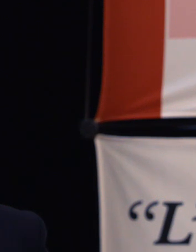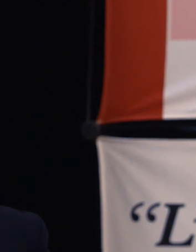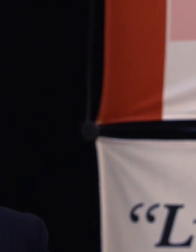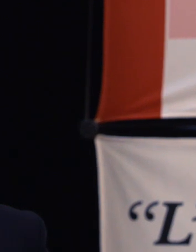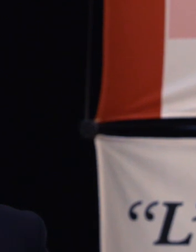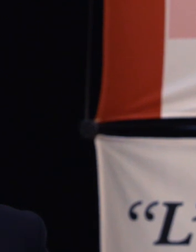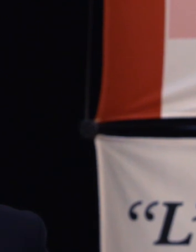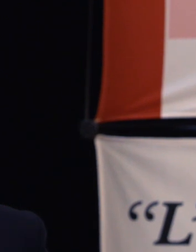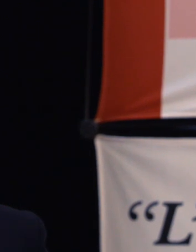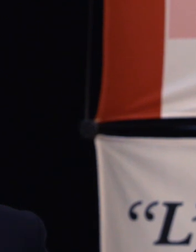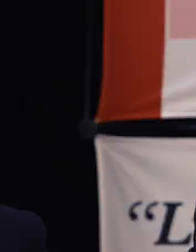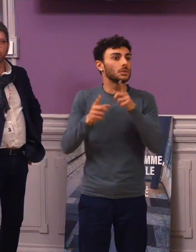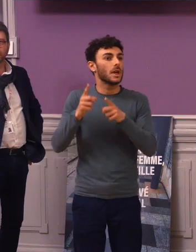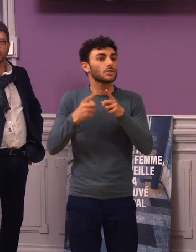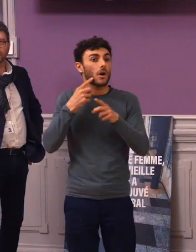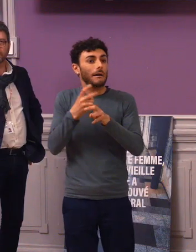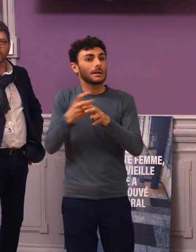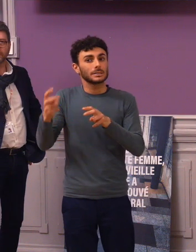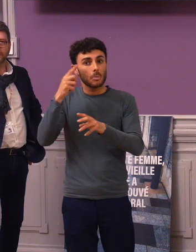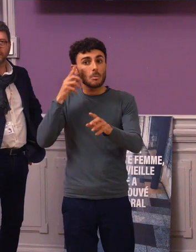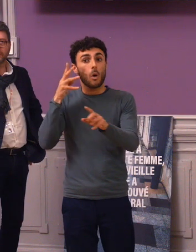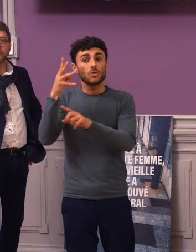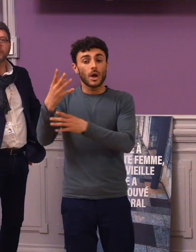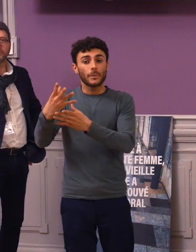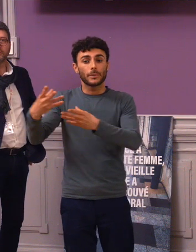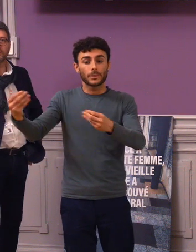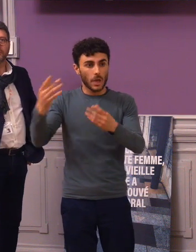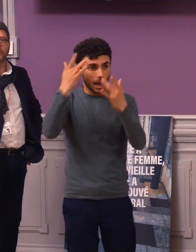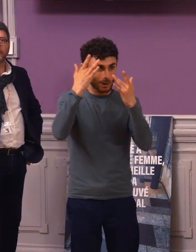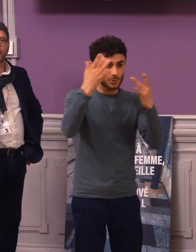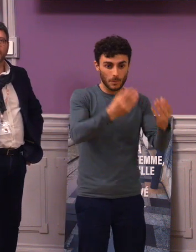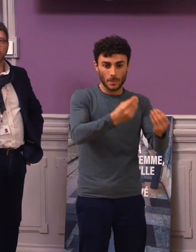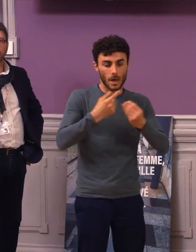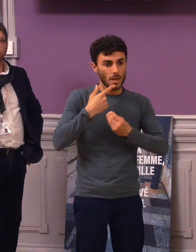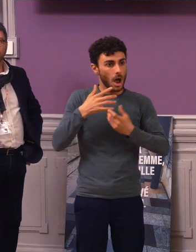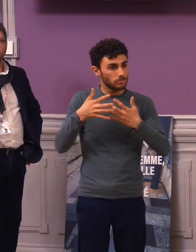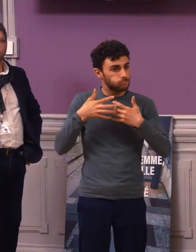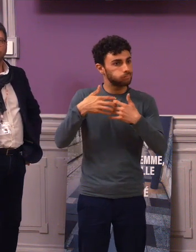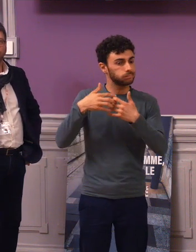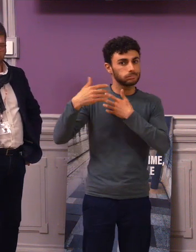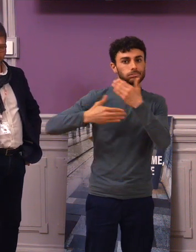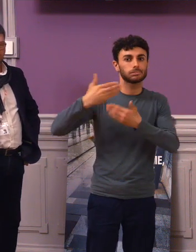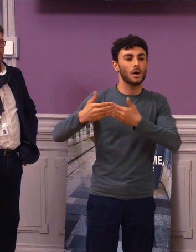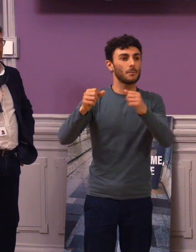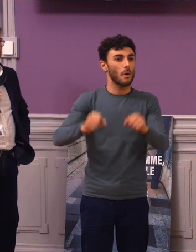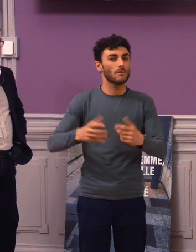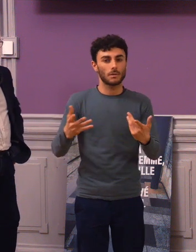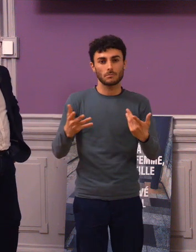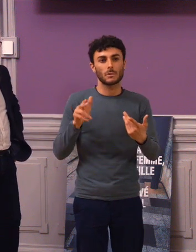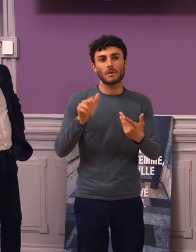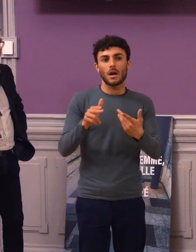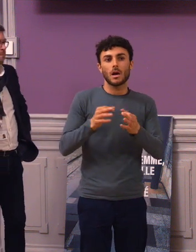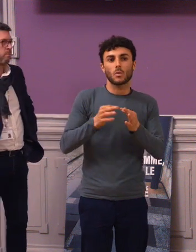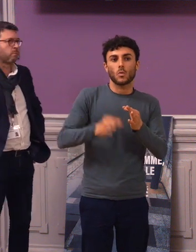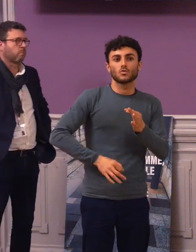la culture nous apporte cette liberté qui peut nous manquer parfois j'aurais d'autres plein d'autres mots choisis mais je vais venir la conclusion